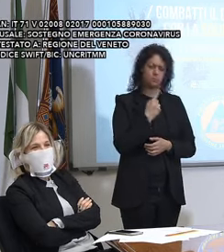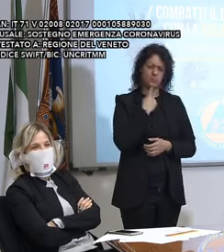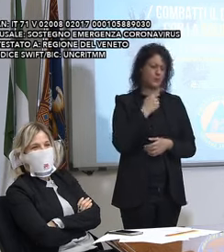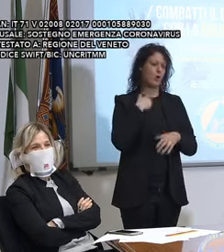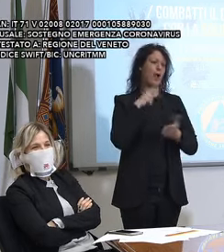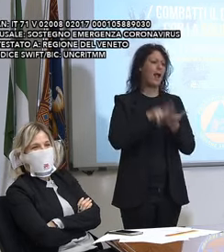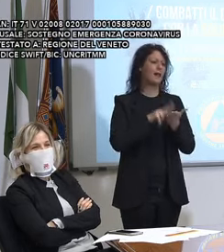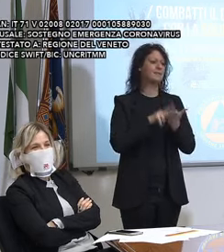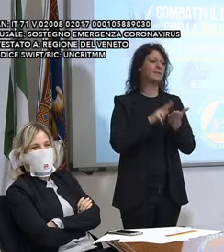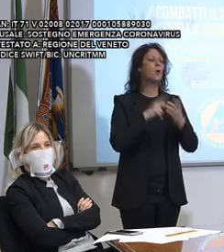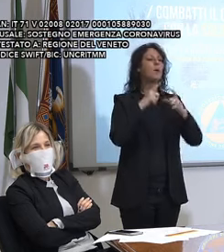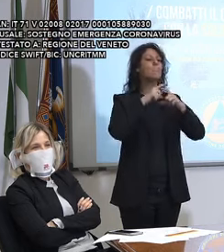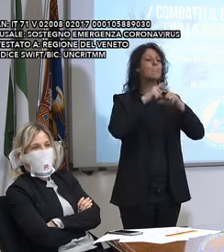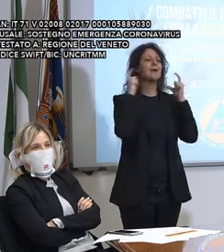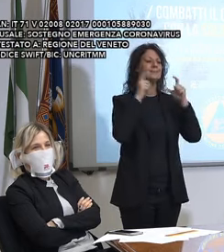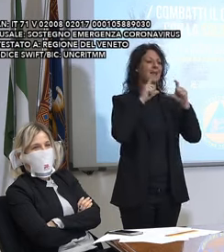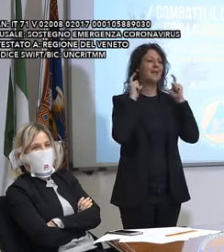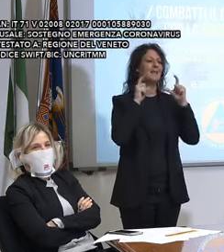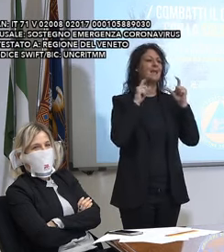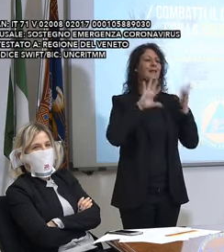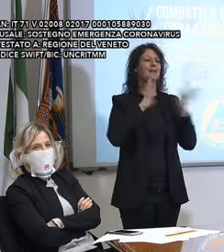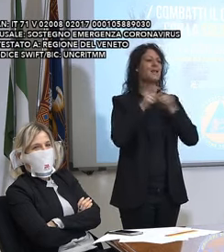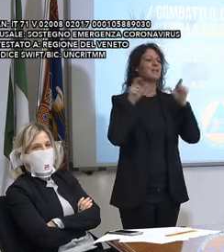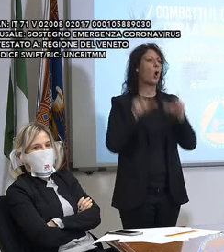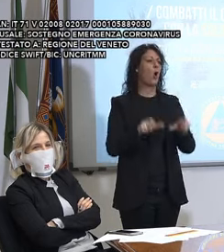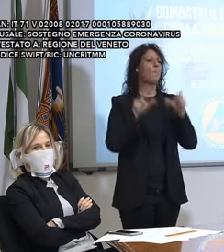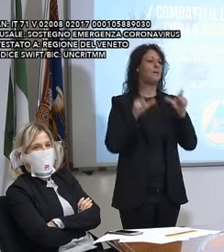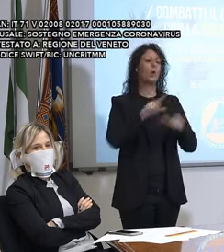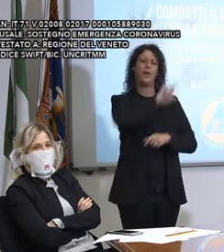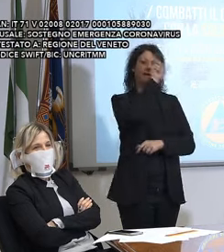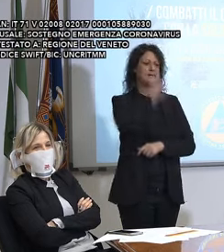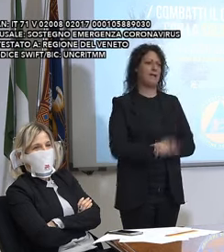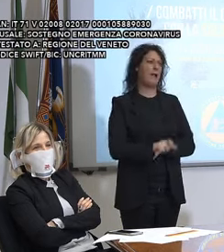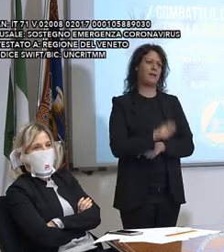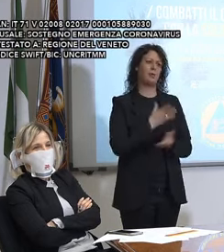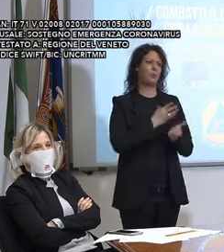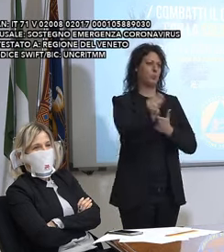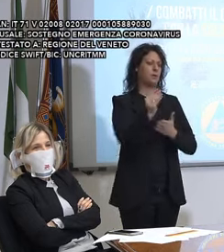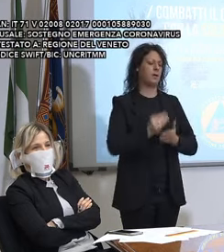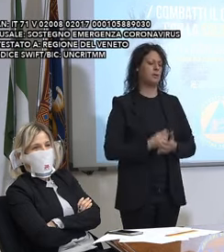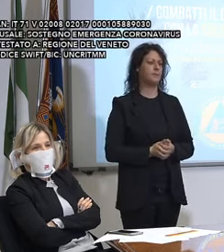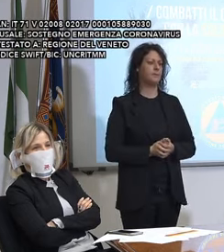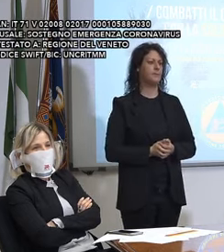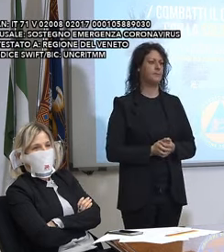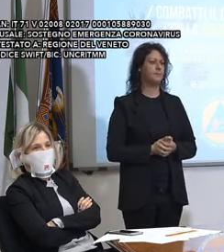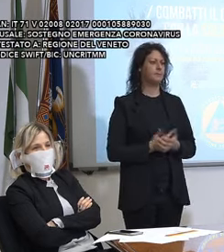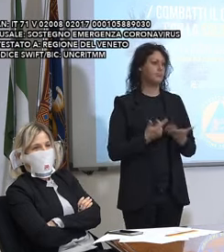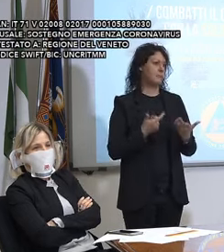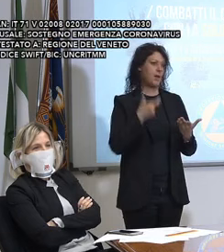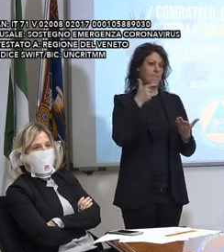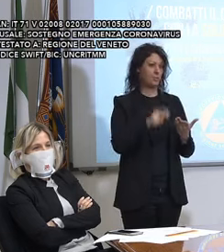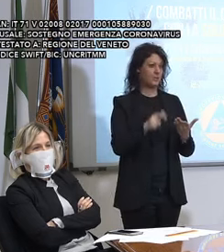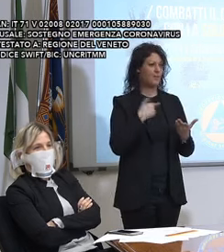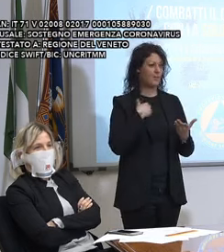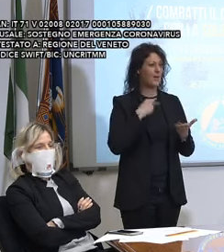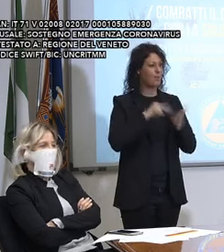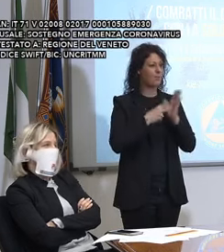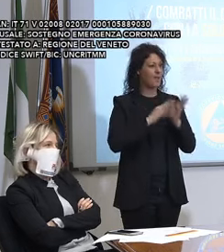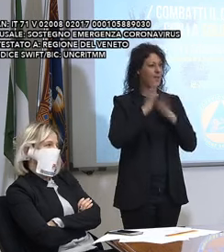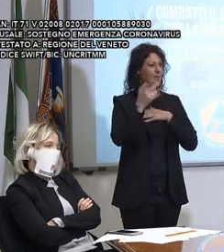garantito. Non esiste fare una riapertura senza l'obbligatorietà della mascherina, perché uno dei grandi temi sono i mezzi di trasporto,